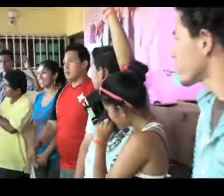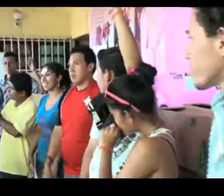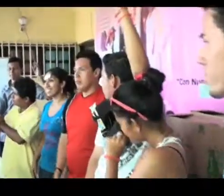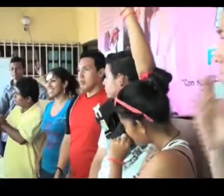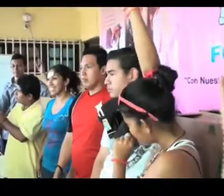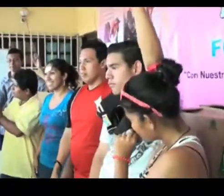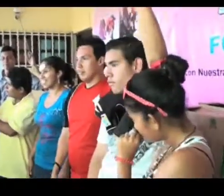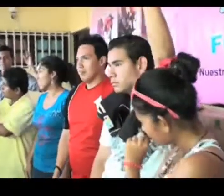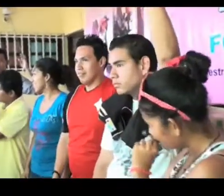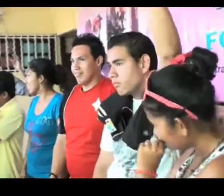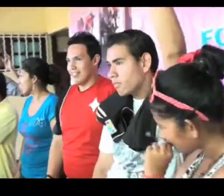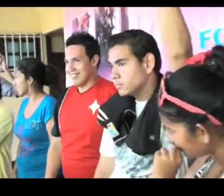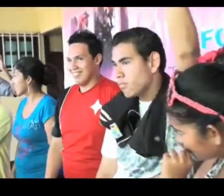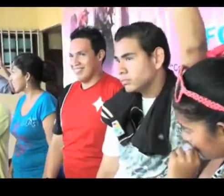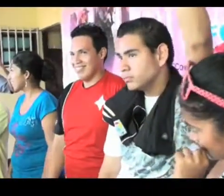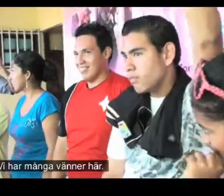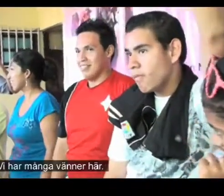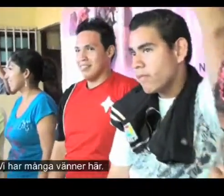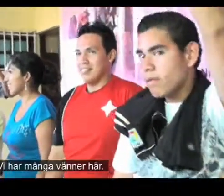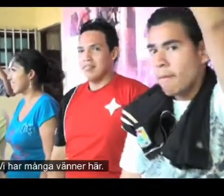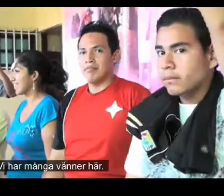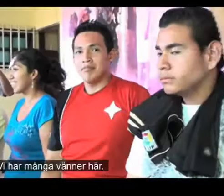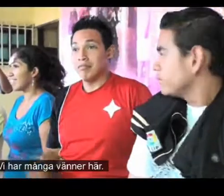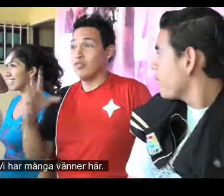Con alegría y entusiasmo, hacemos muchos amigos.